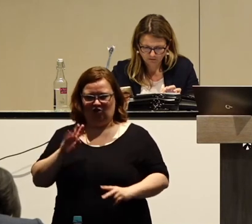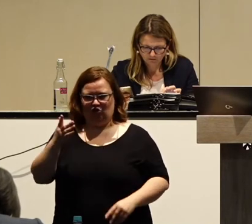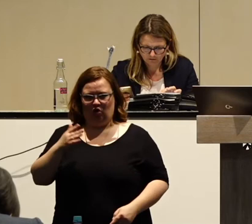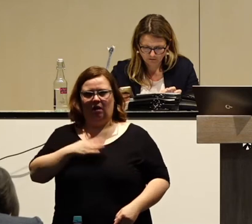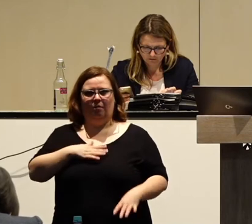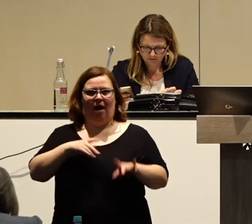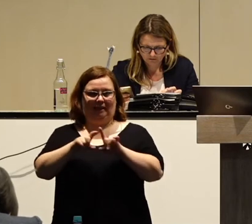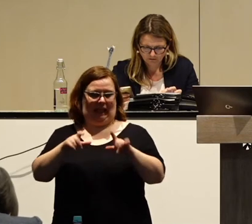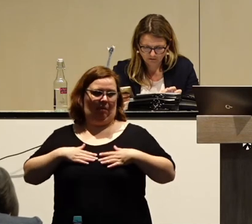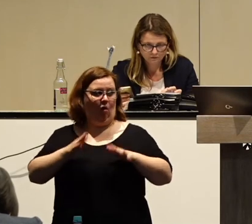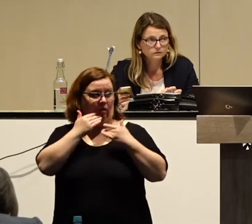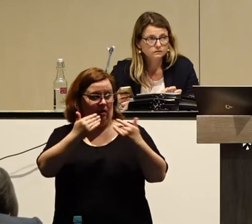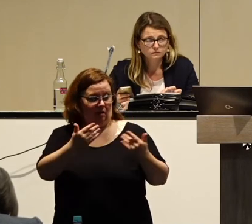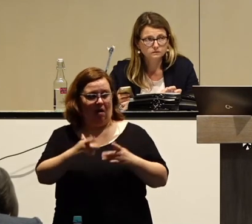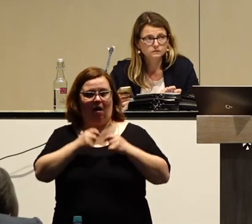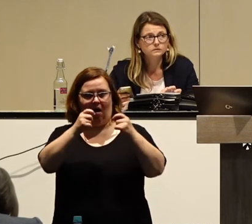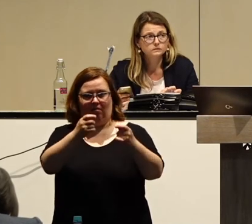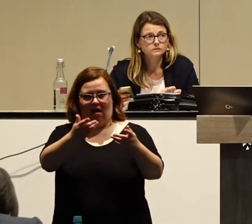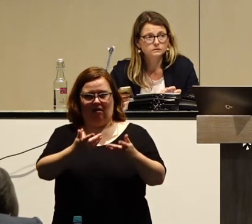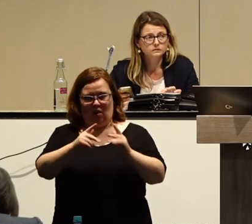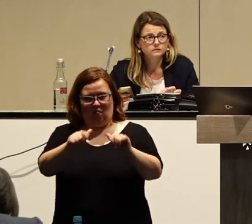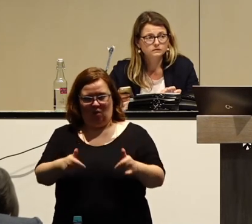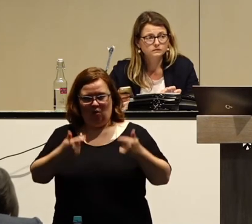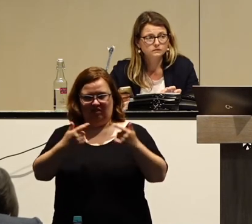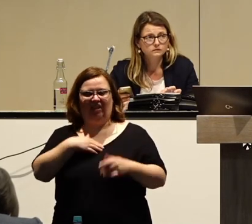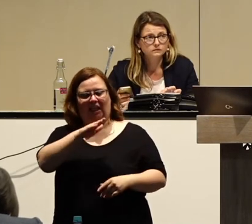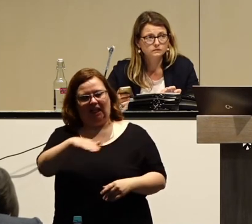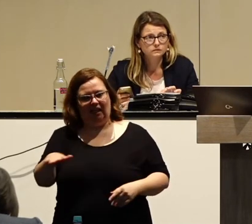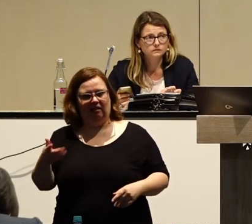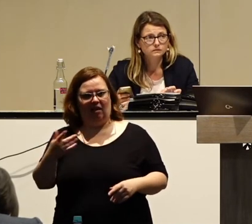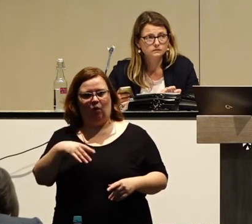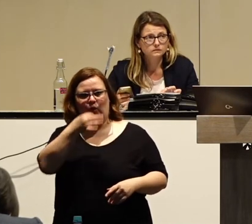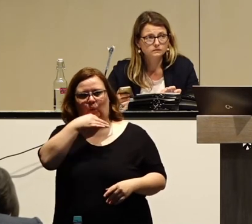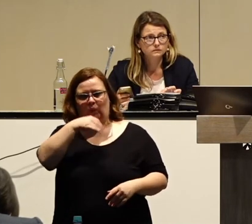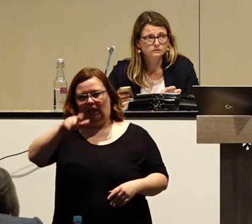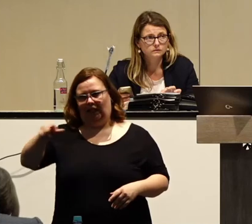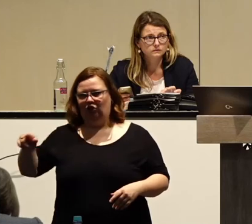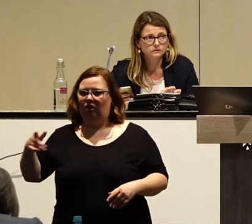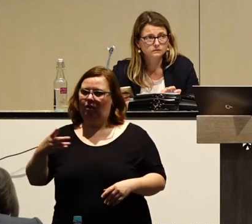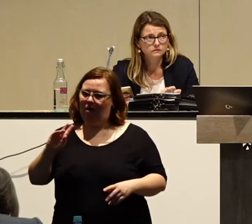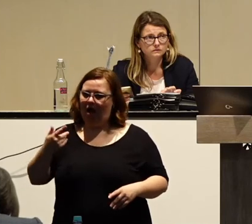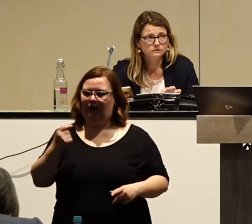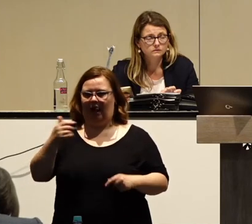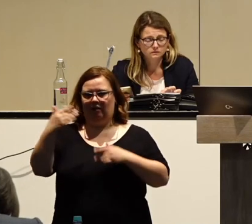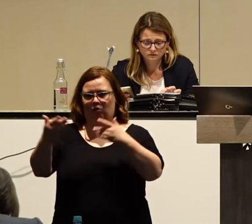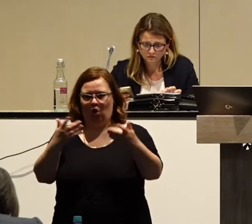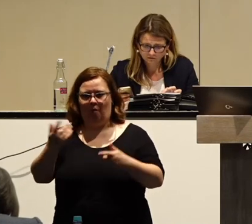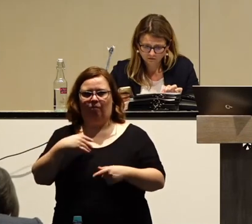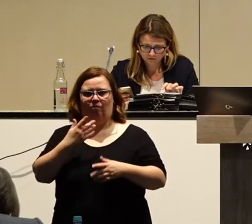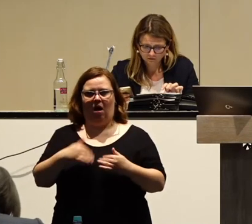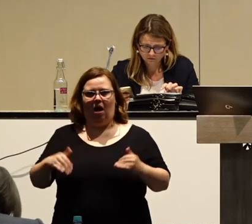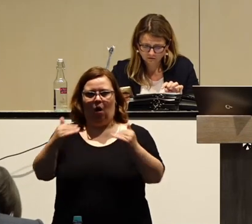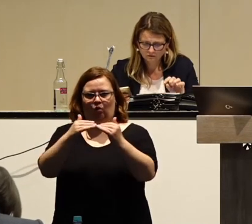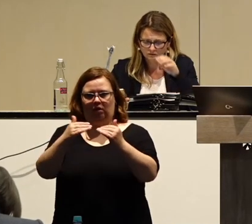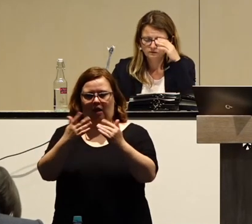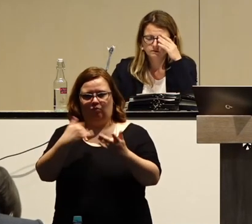ist mein Thema. Ich bin sehr dankbar, dass dieser Antrag eingebracht worden ist, dass Kinder hier und Jugendliche mal Geld bekommen sollen, das ausgeglichen